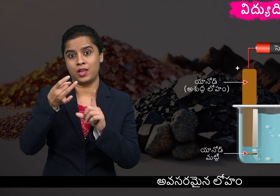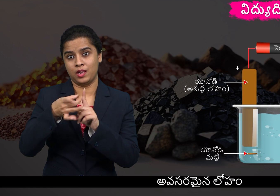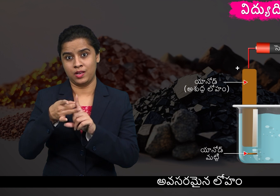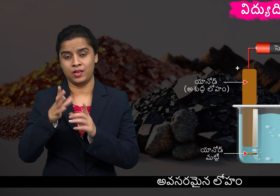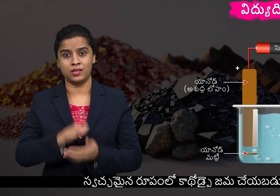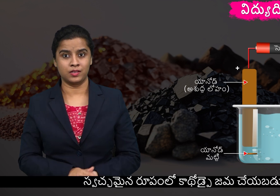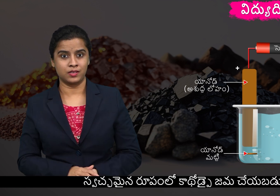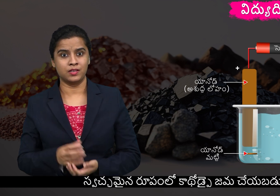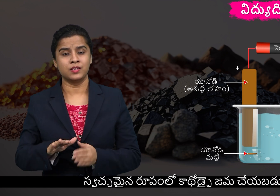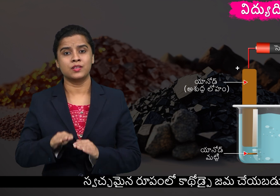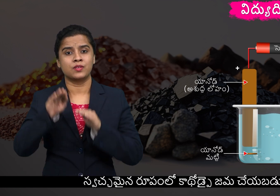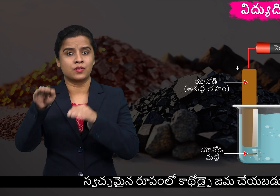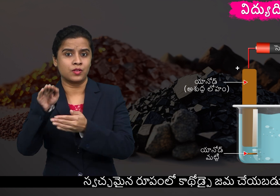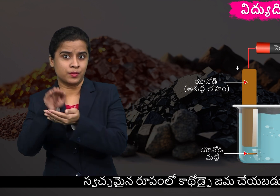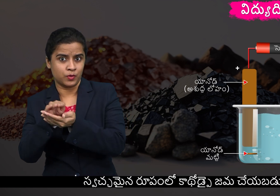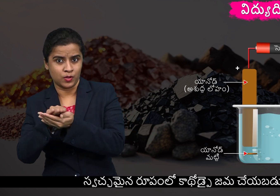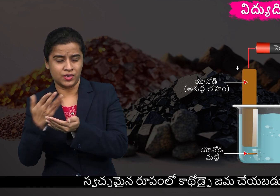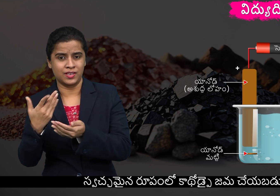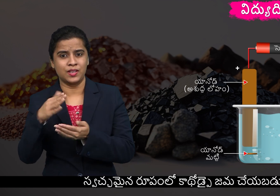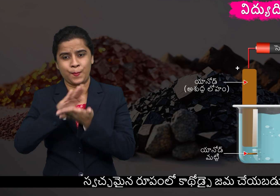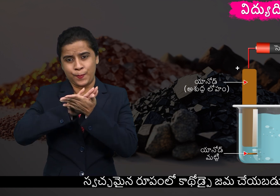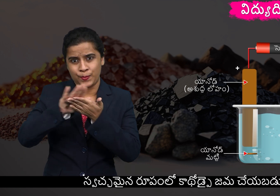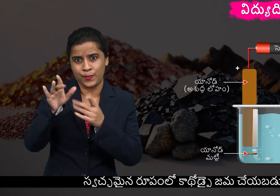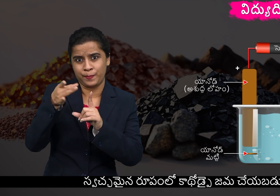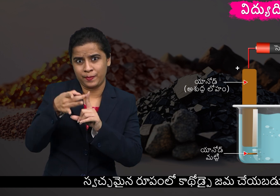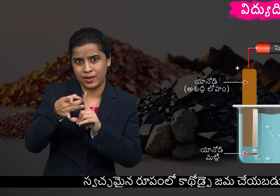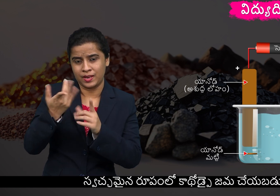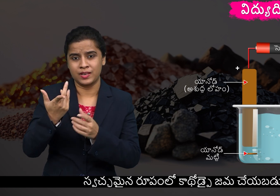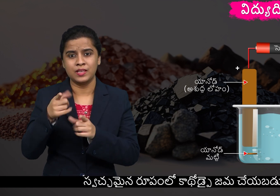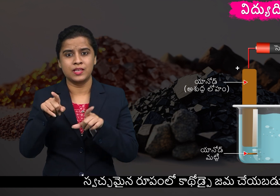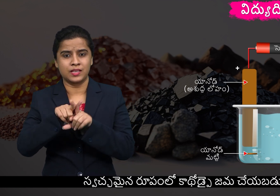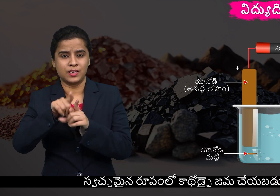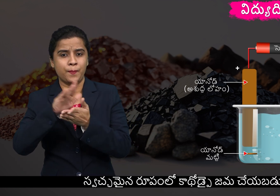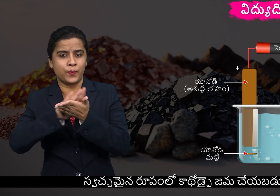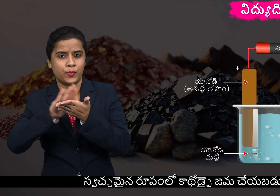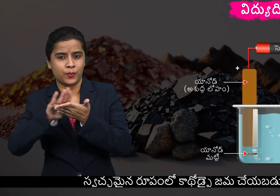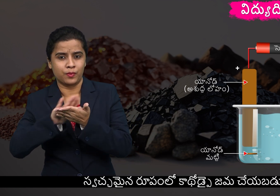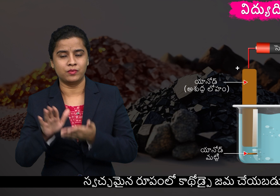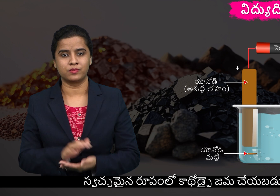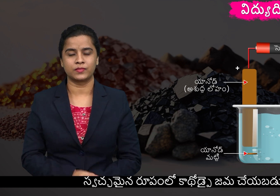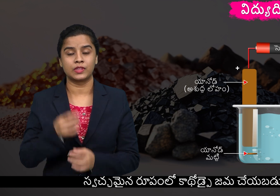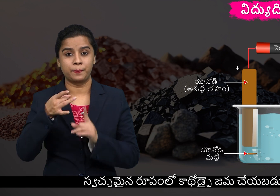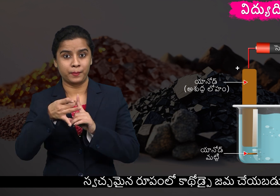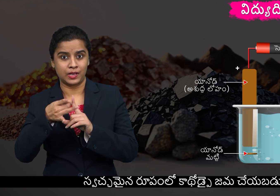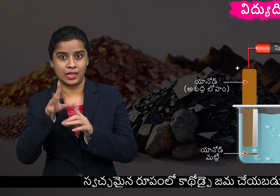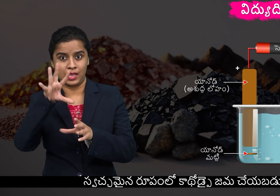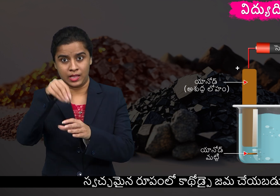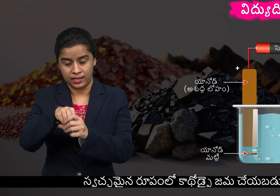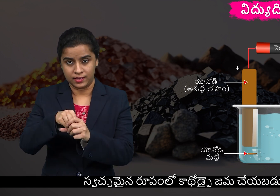అవసరమైన లోహం స్వచ్ఛమైన రూపంలో క్యాథోడ్పై జమ చేయబడుతుంది.